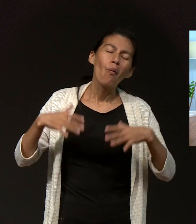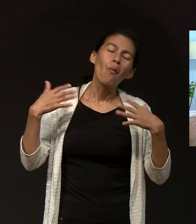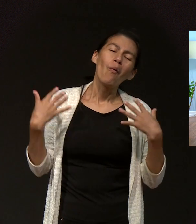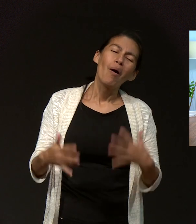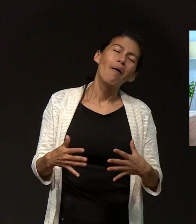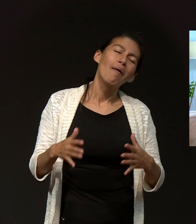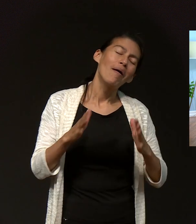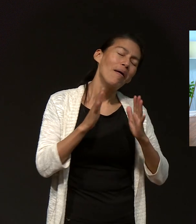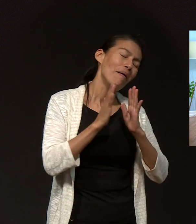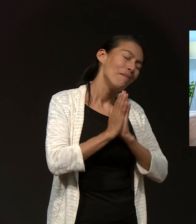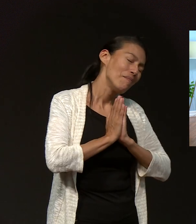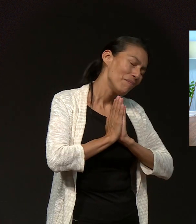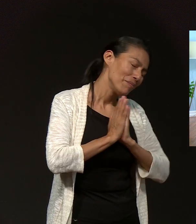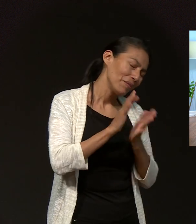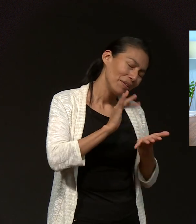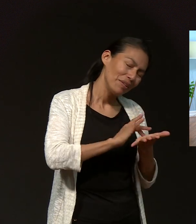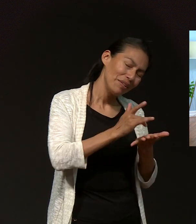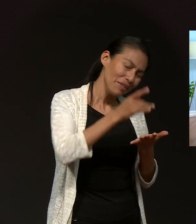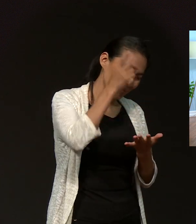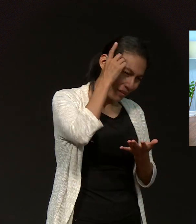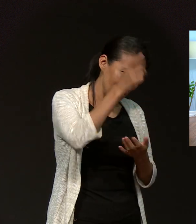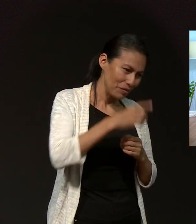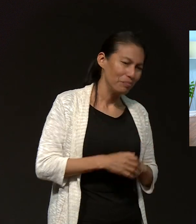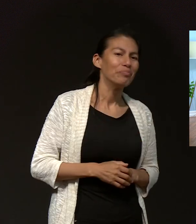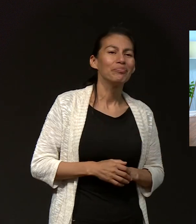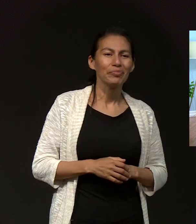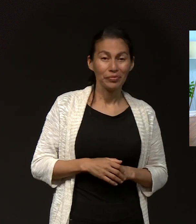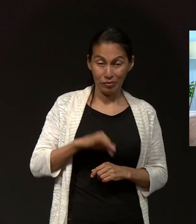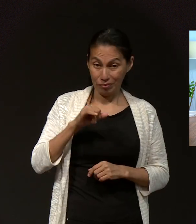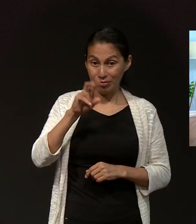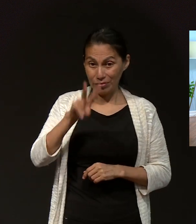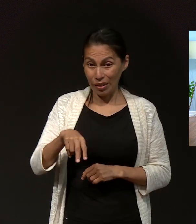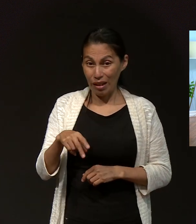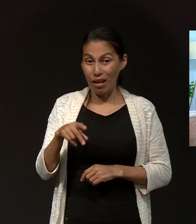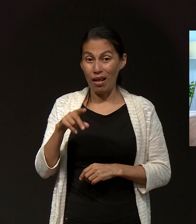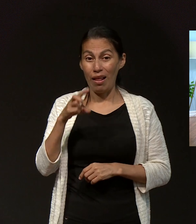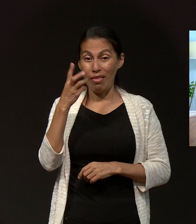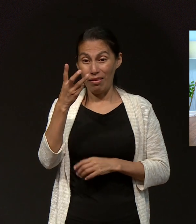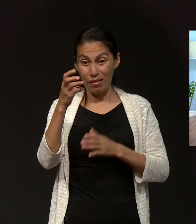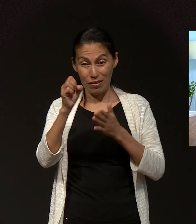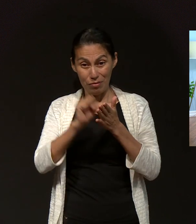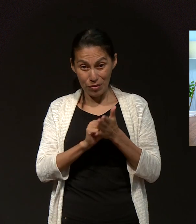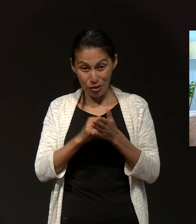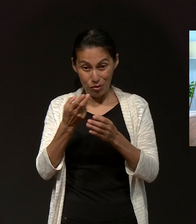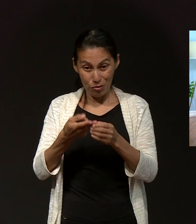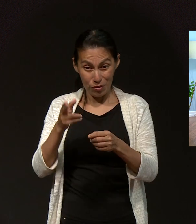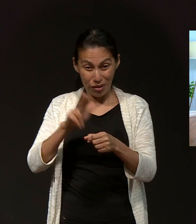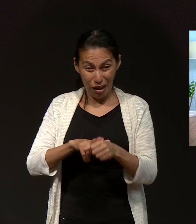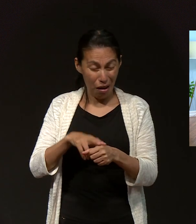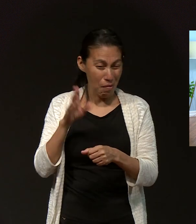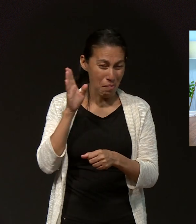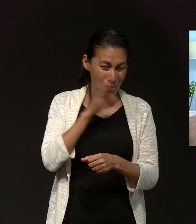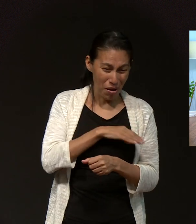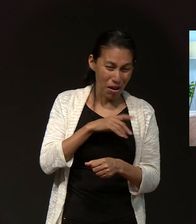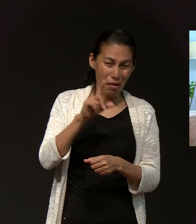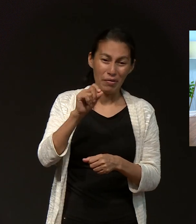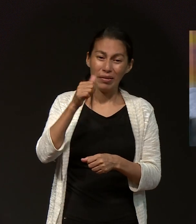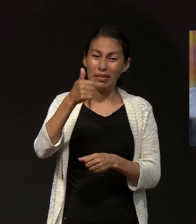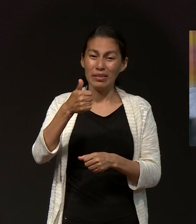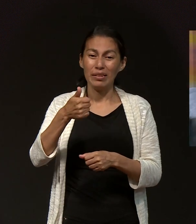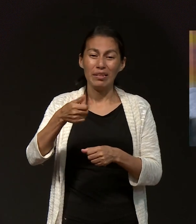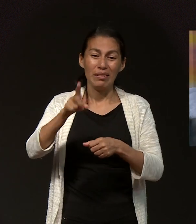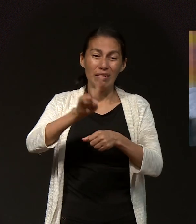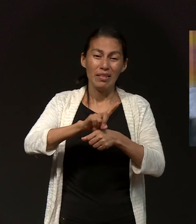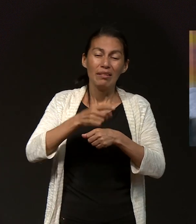Dios. En su casa. Gracias a Gracias a Dios. En su servicio. Después tres meses de hospitalización, 26 días de intubación,